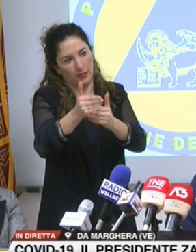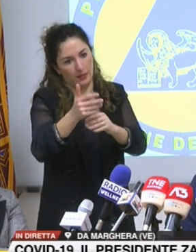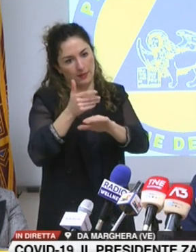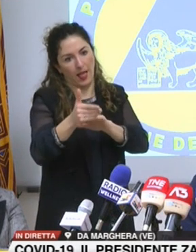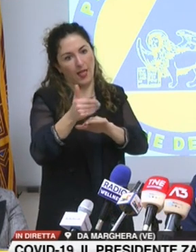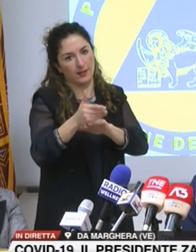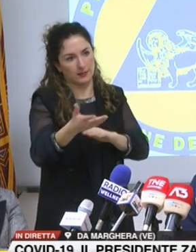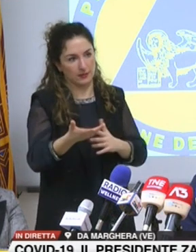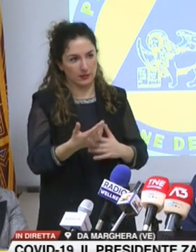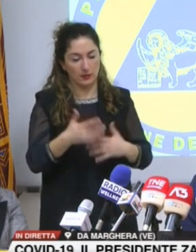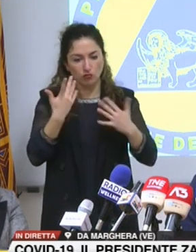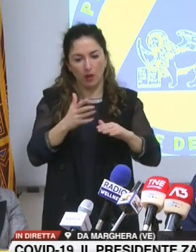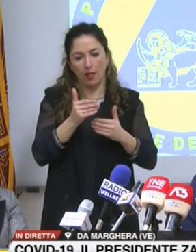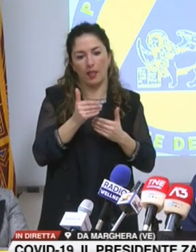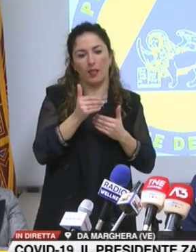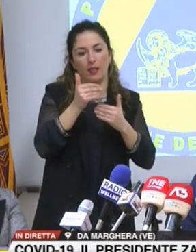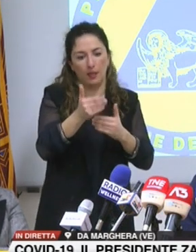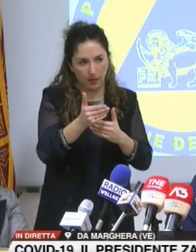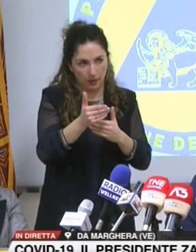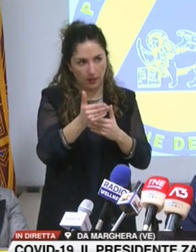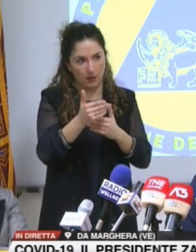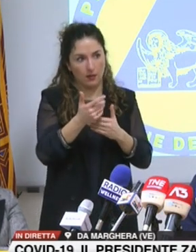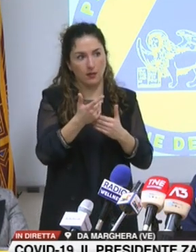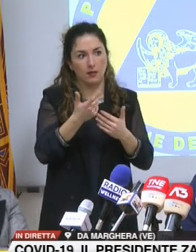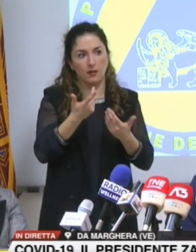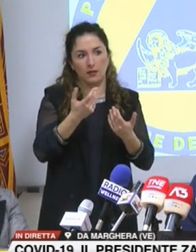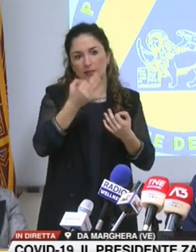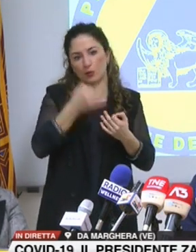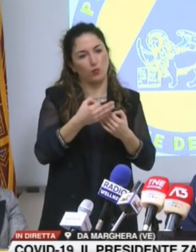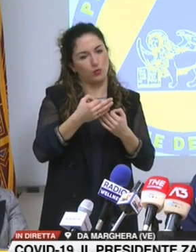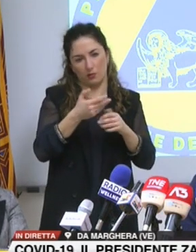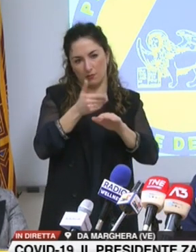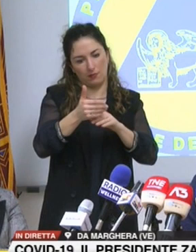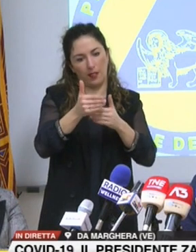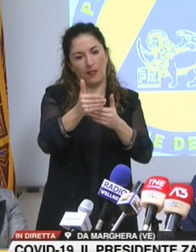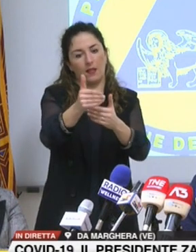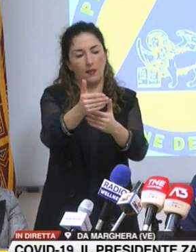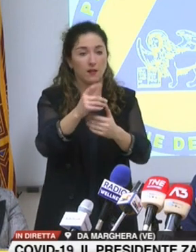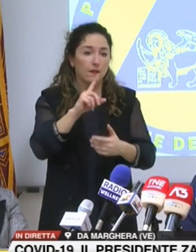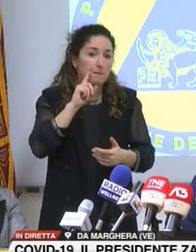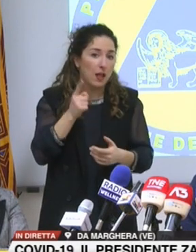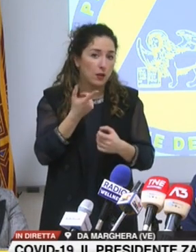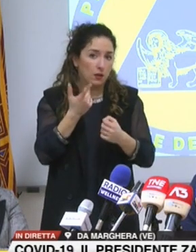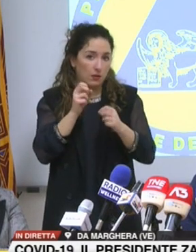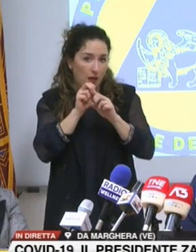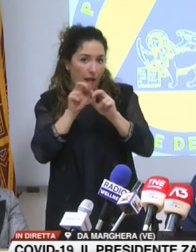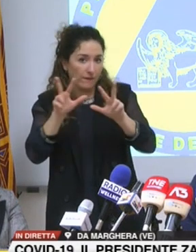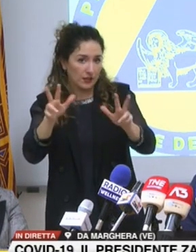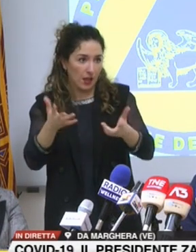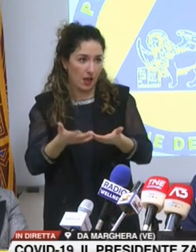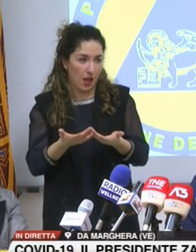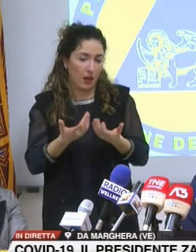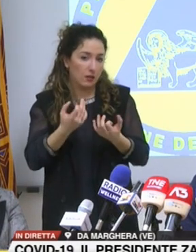C'è già stato un primo slittamento nelle fasce di popolazione, ce ne saranno altri, però forse sarebbe bene farlo presente